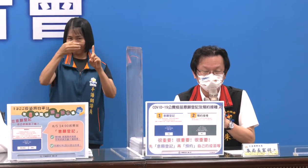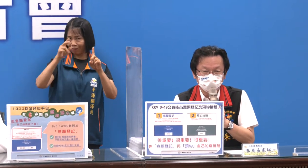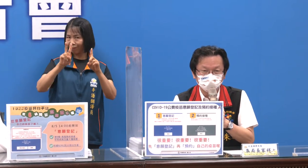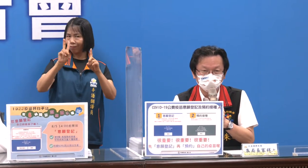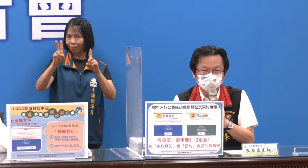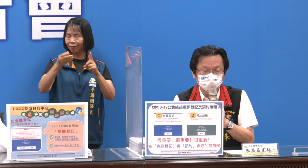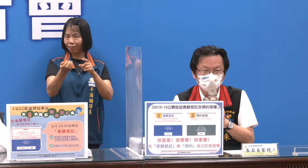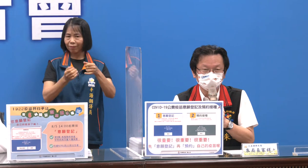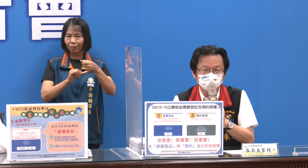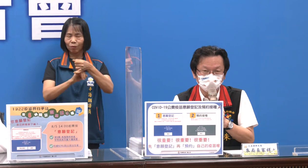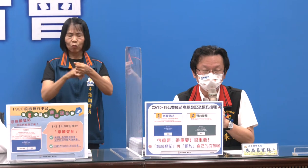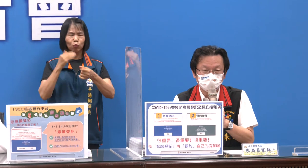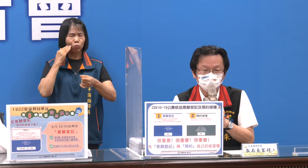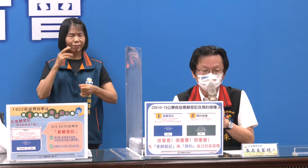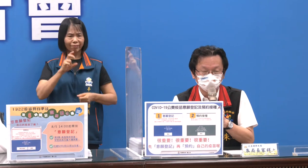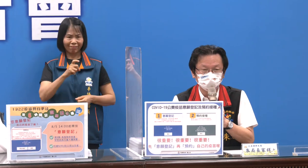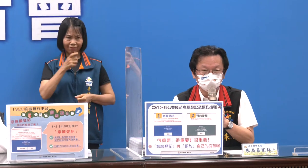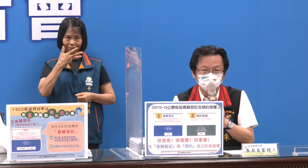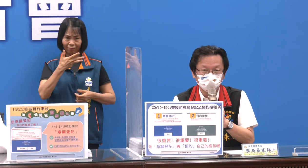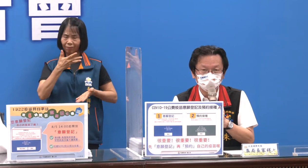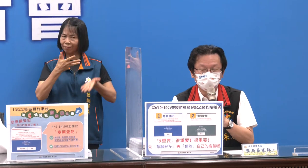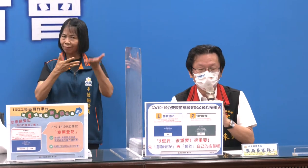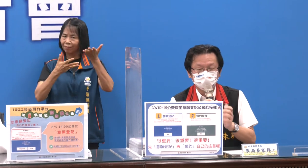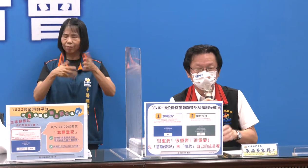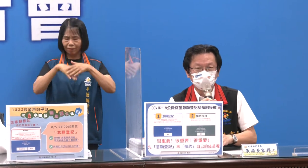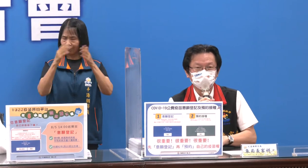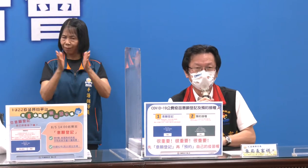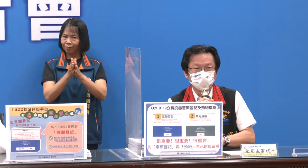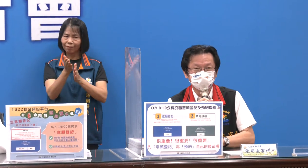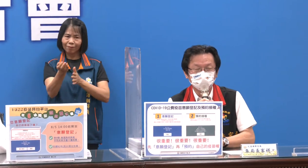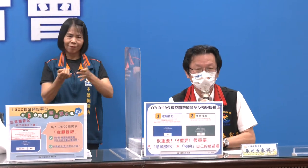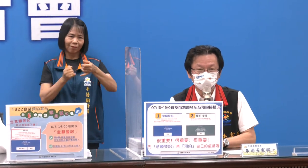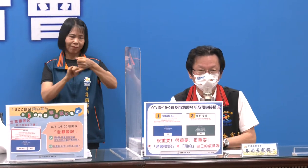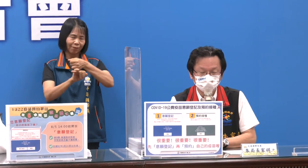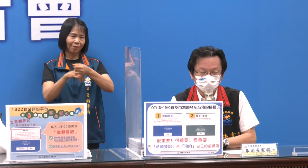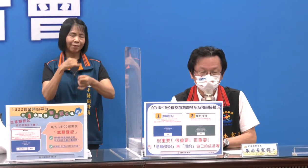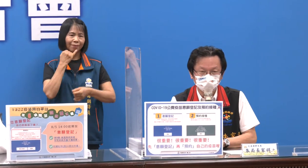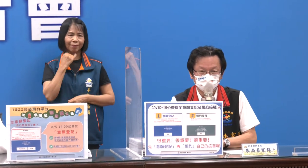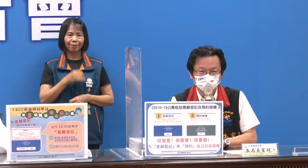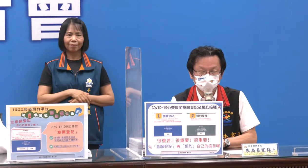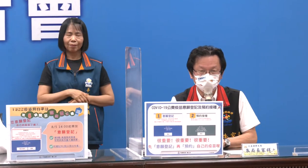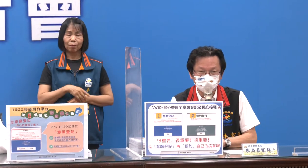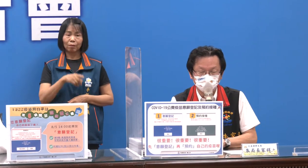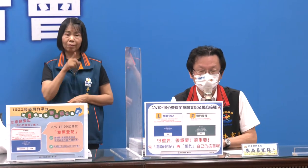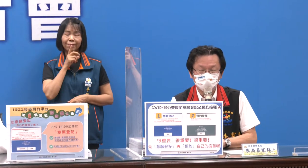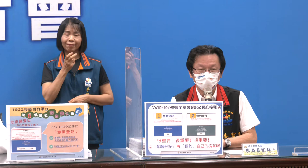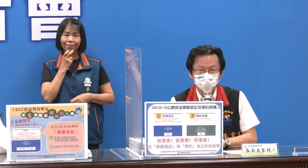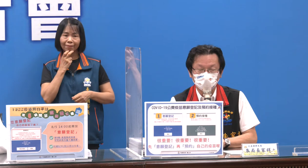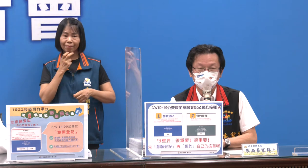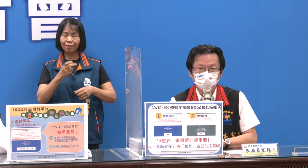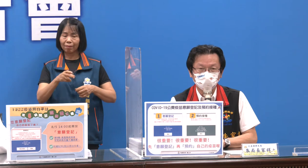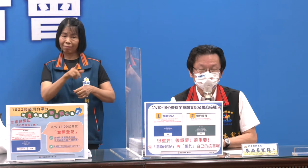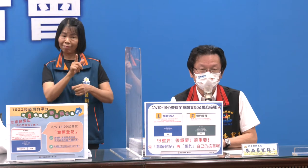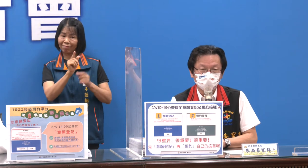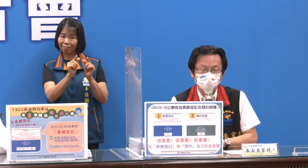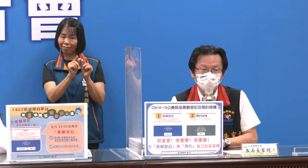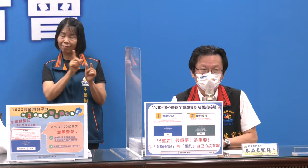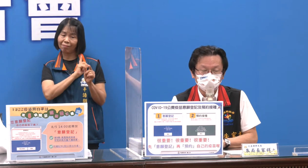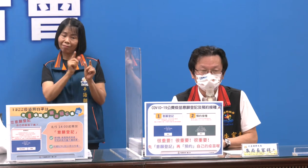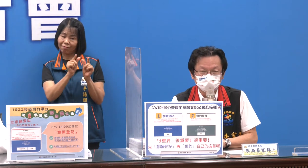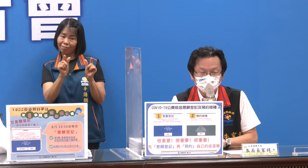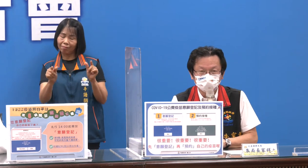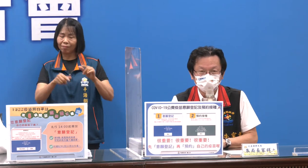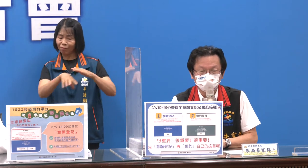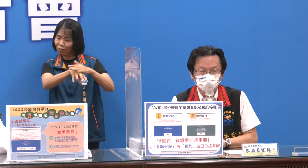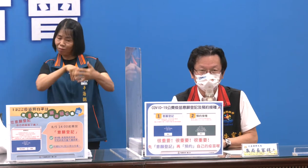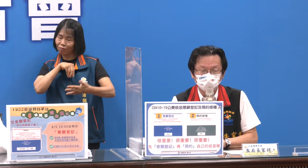合条件的18岁以上都去预约，你才能把你才从中央库房的疫苗拿回来。还